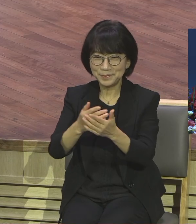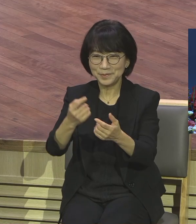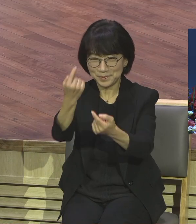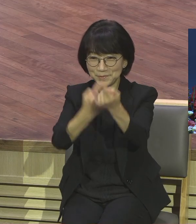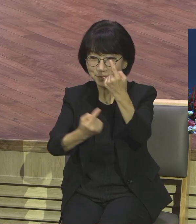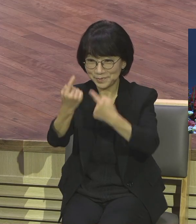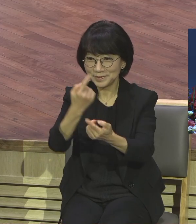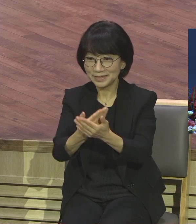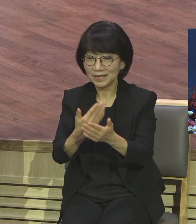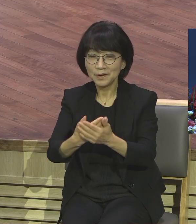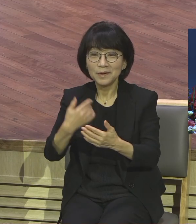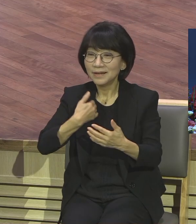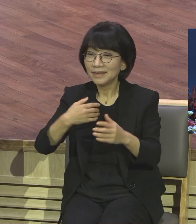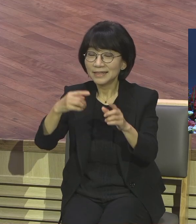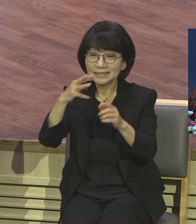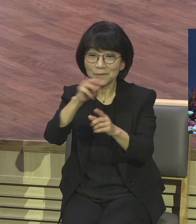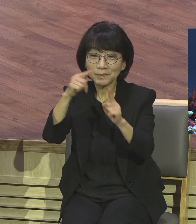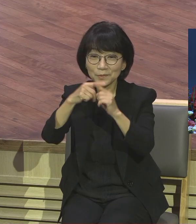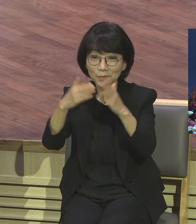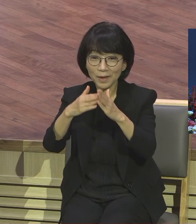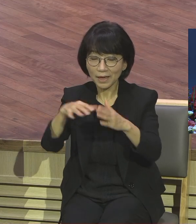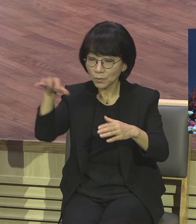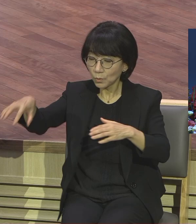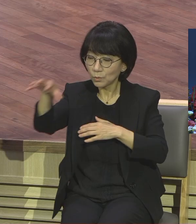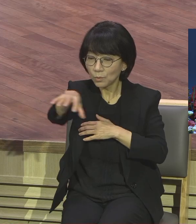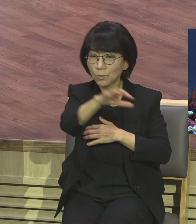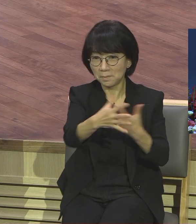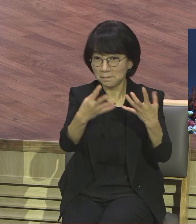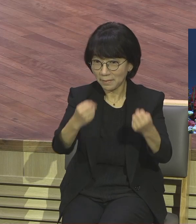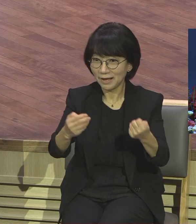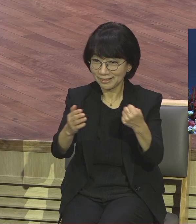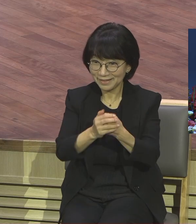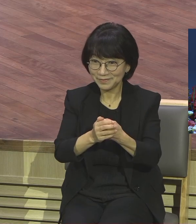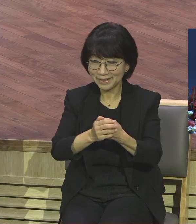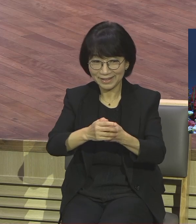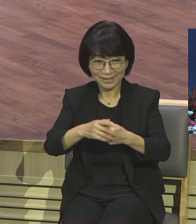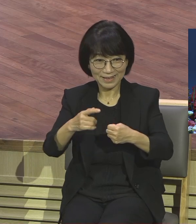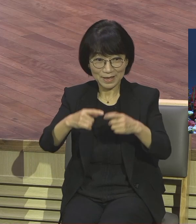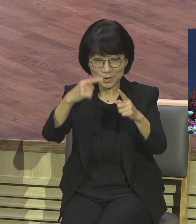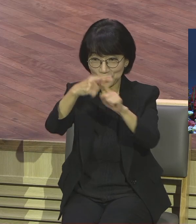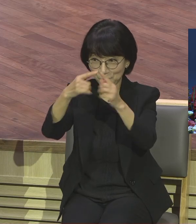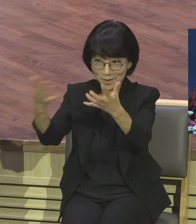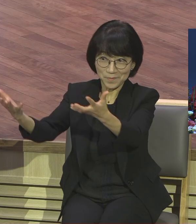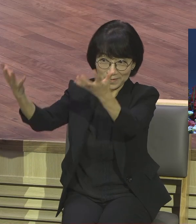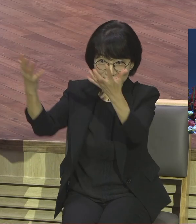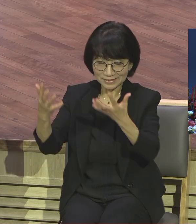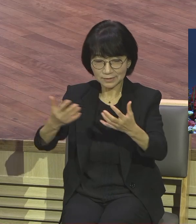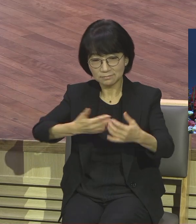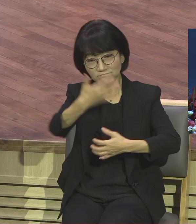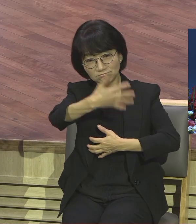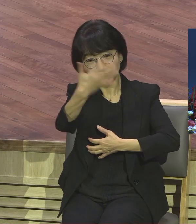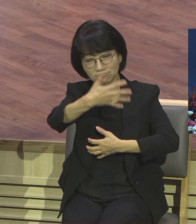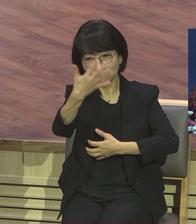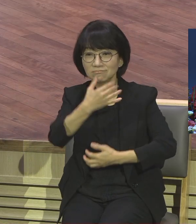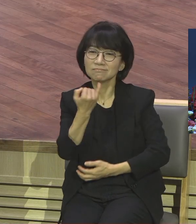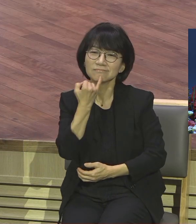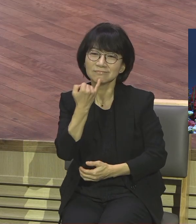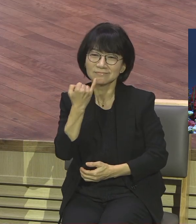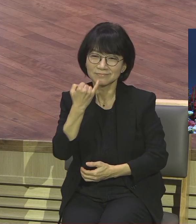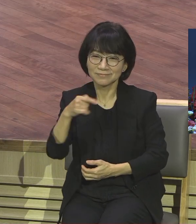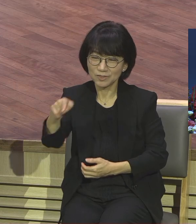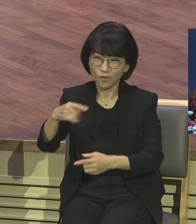교회는 장소가 많기 때문에 다 교회 안에서 화면이라도 교회 안에서 다 예배드리게 됩니다.